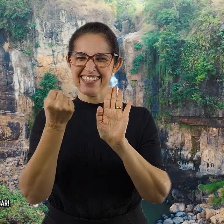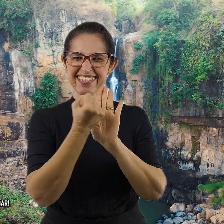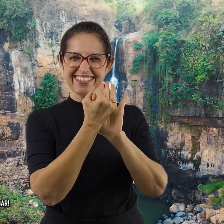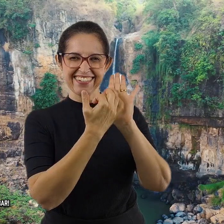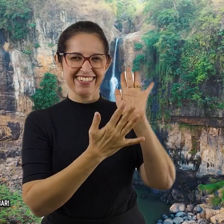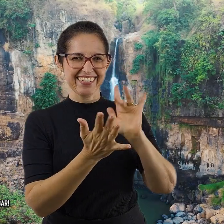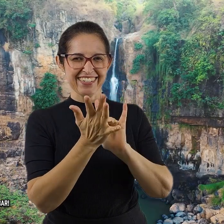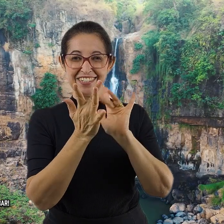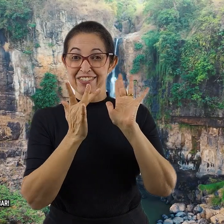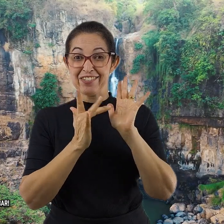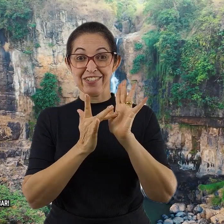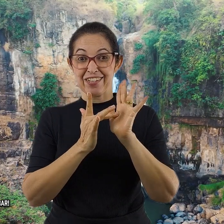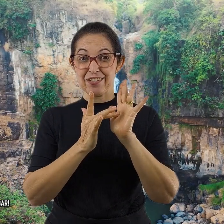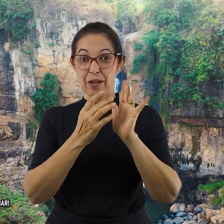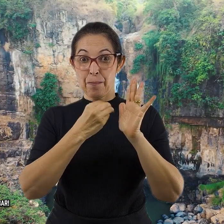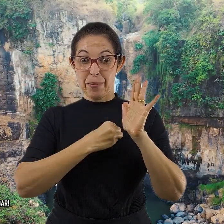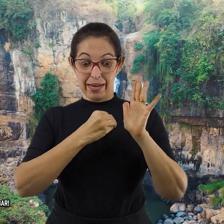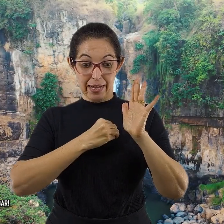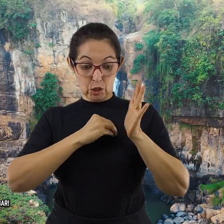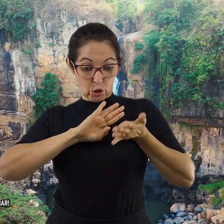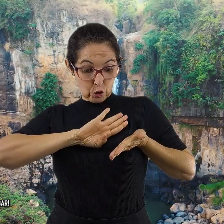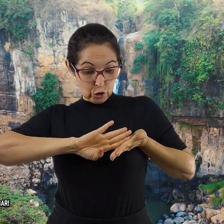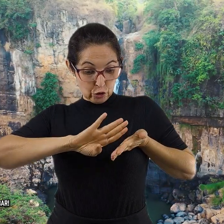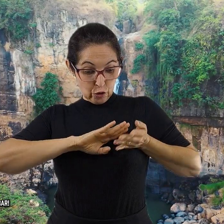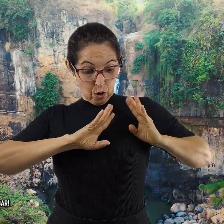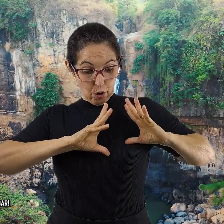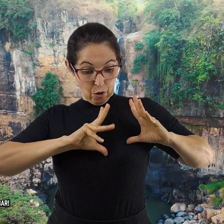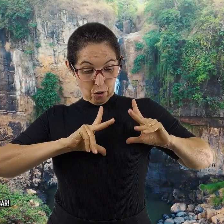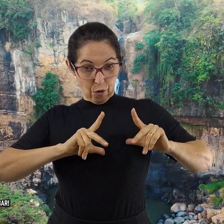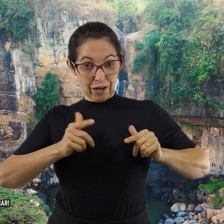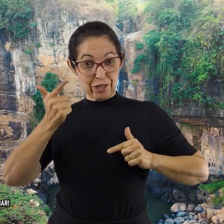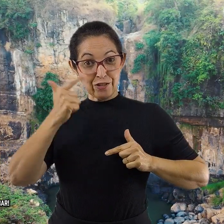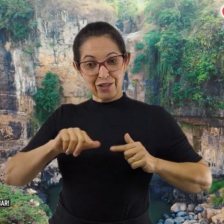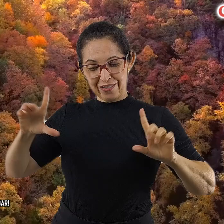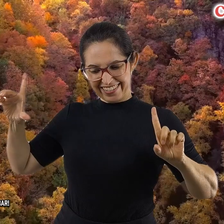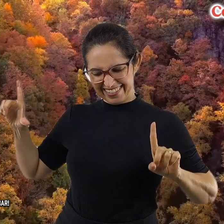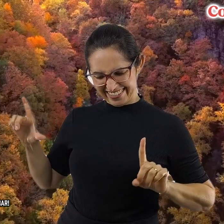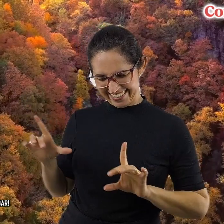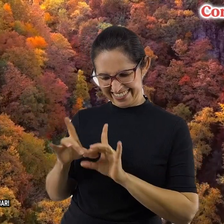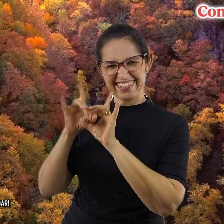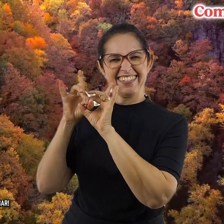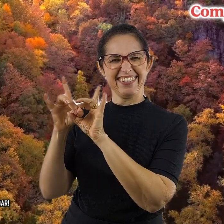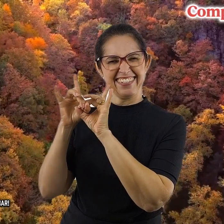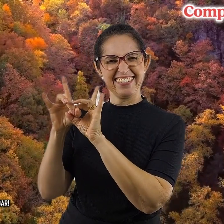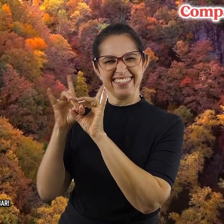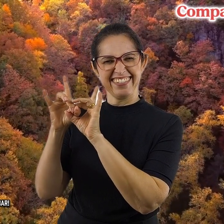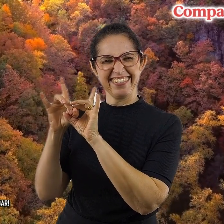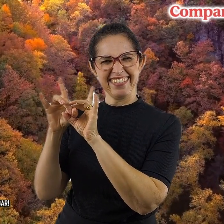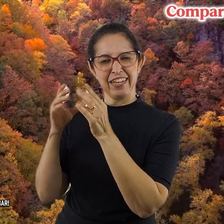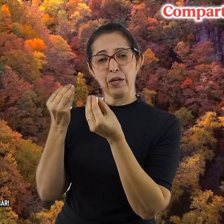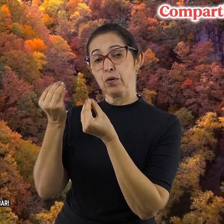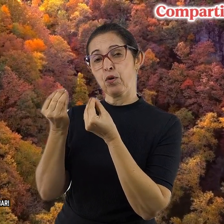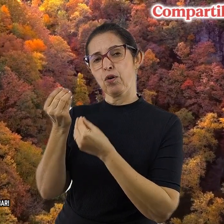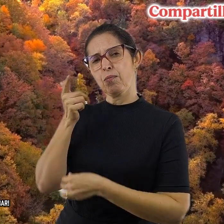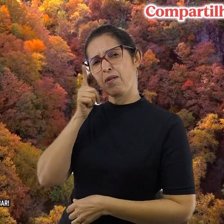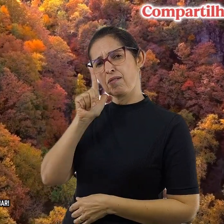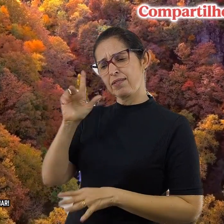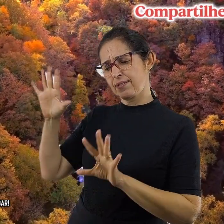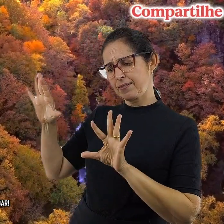nos purifica de todo o pecado e restabelece a comunhão. Como é que a igreja tem